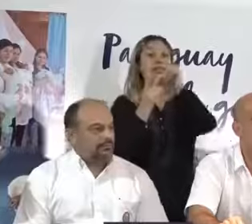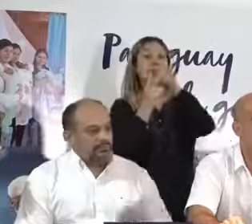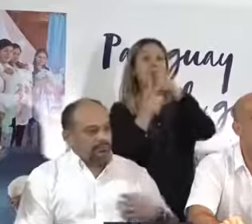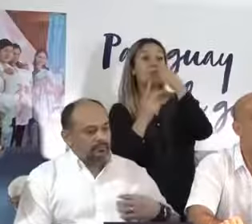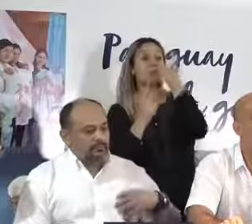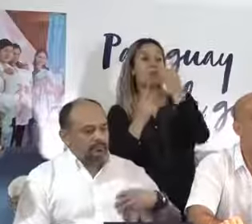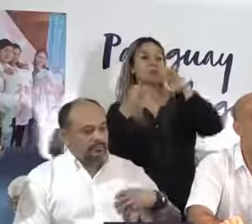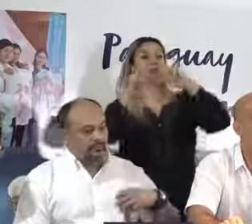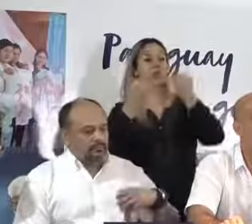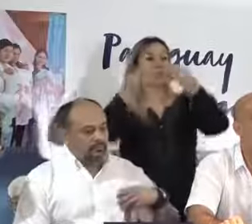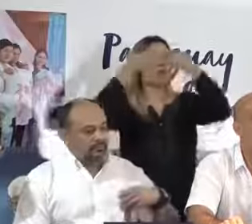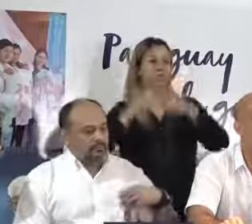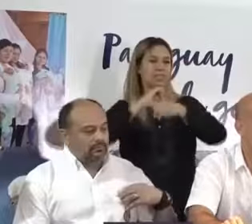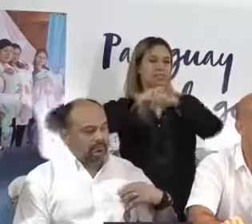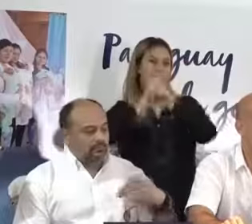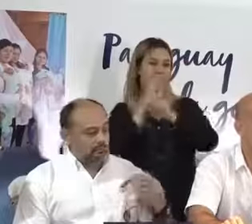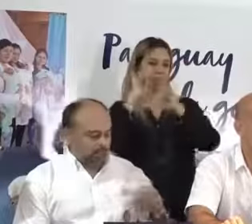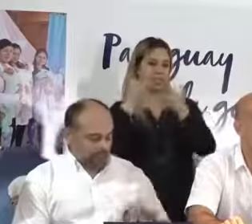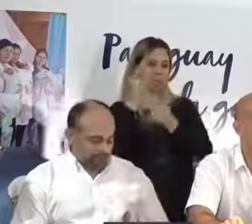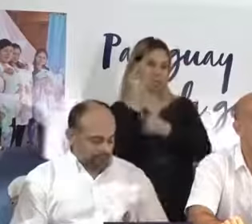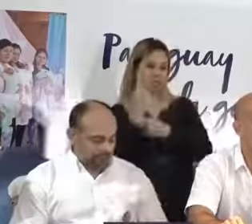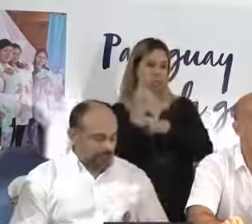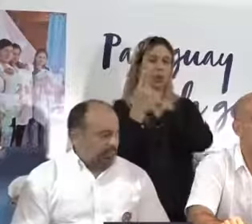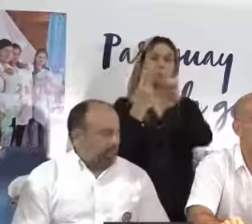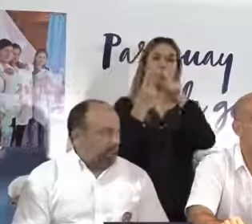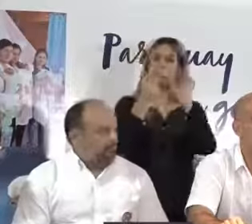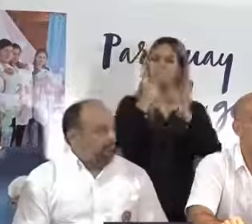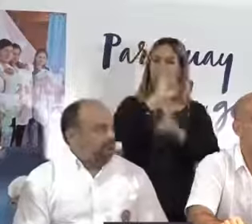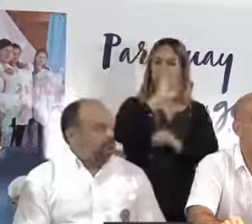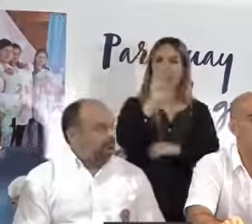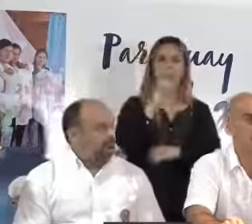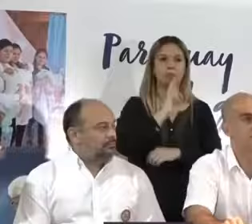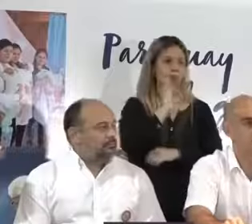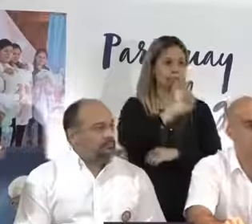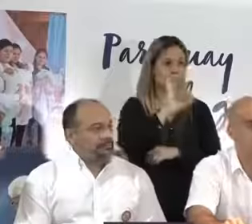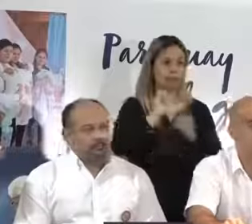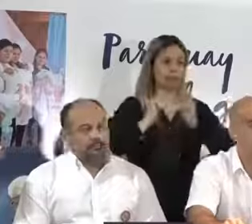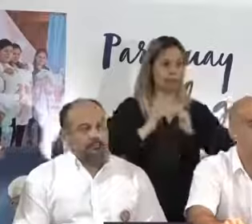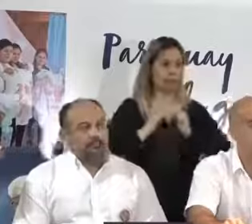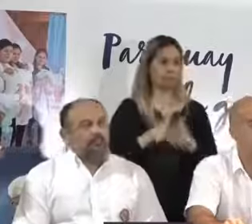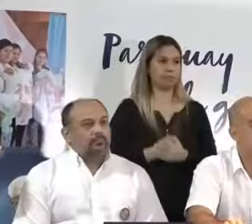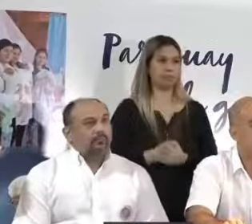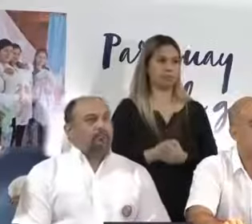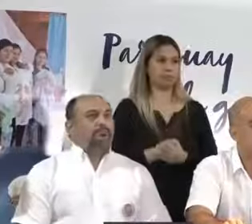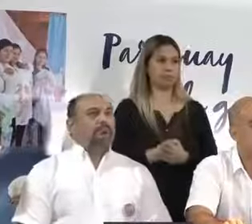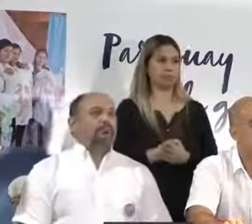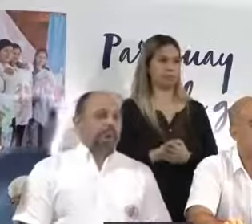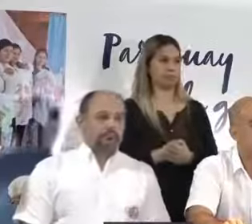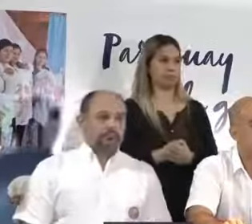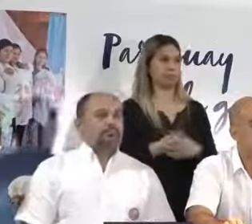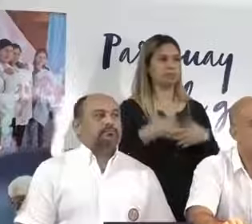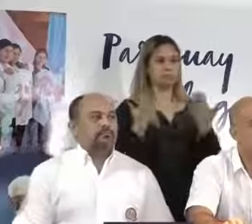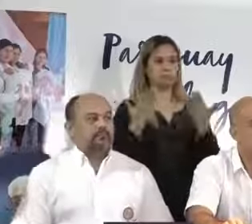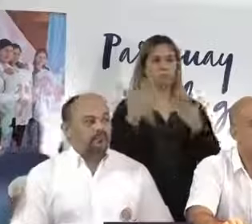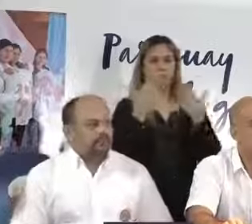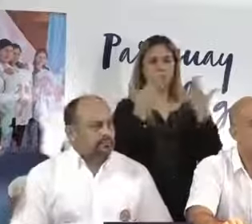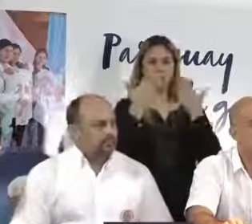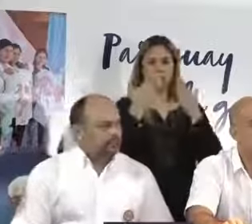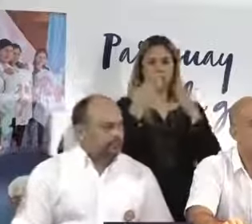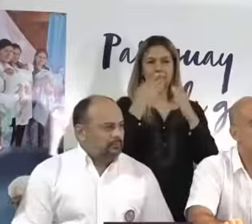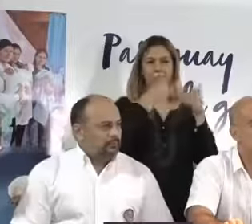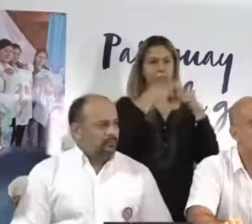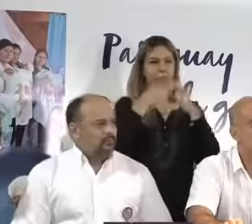estudio actualmente y que debe ser sometido al análisis laboratorial. Ministro, creo que estamos como que en la segunda fase